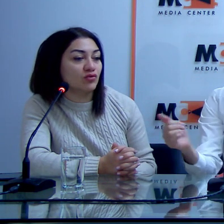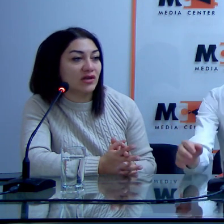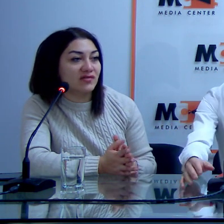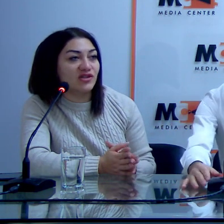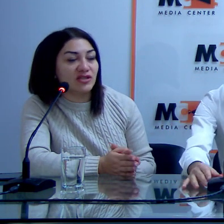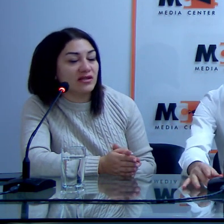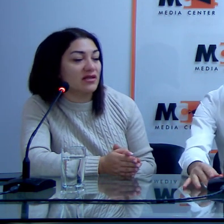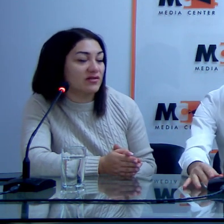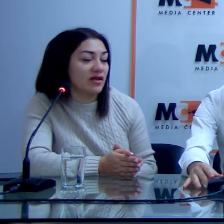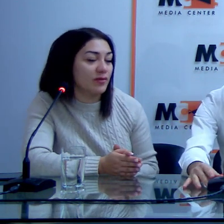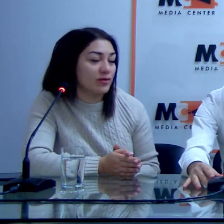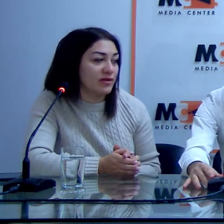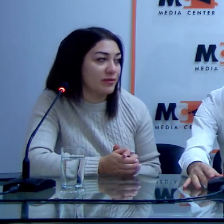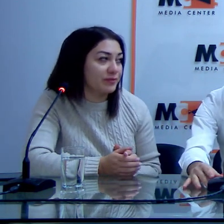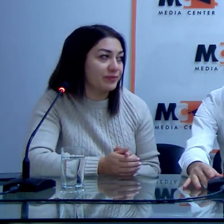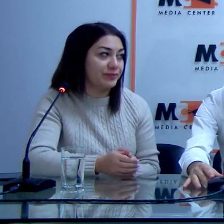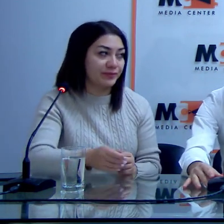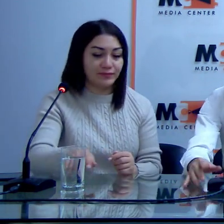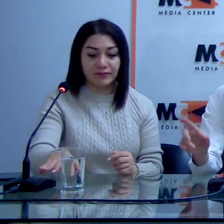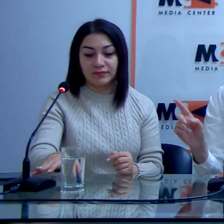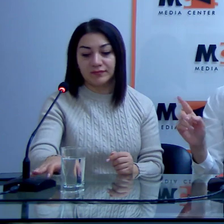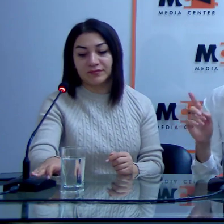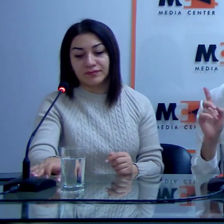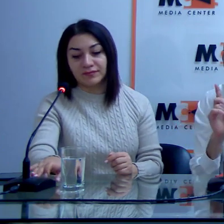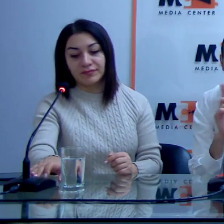լինեն ուղեկցվեն ժեստերի լեզվի թարգմանությամբ։